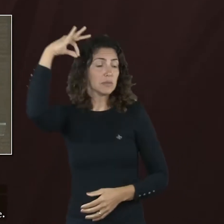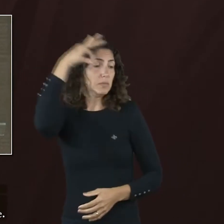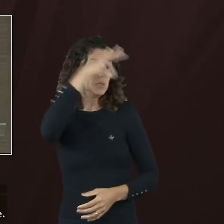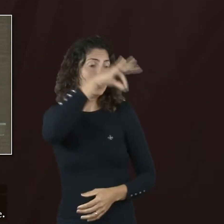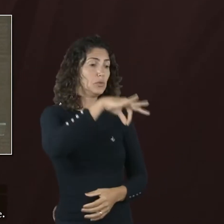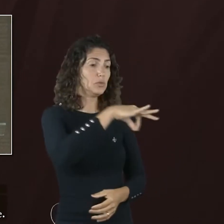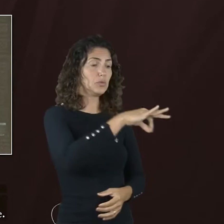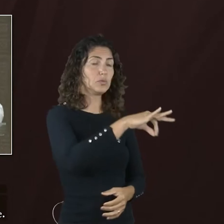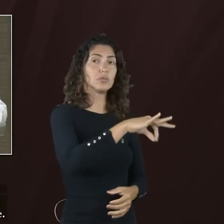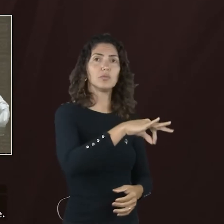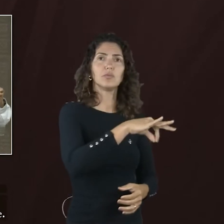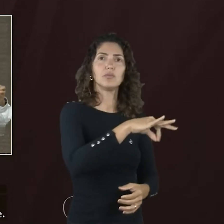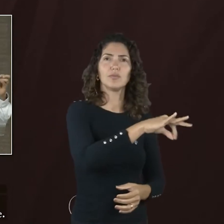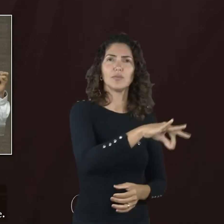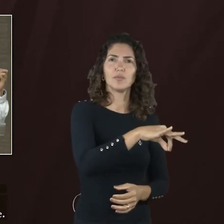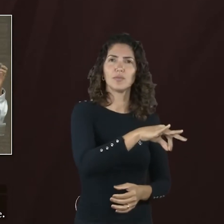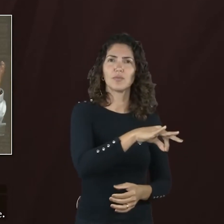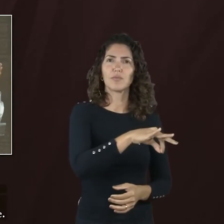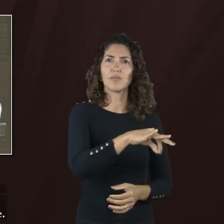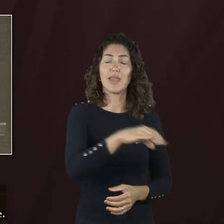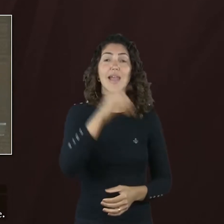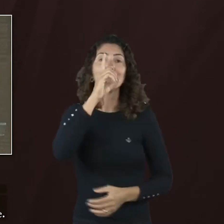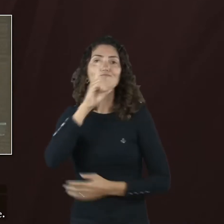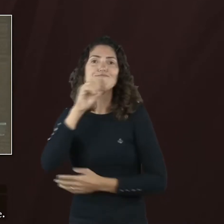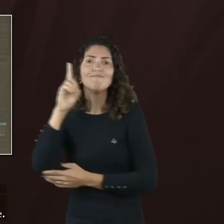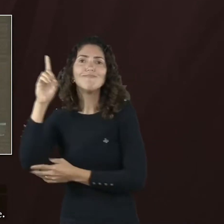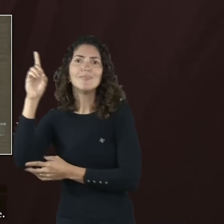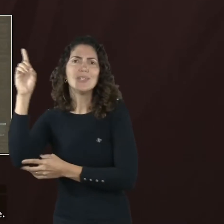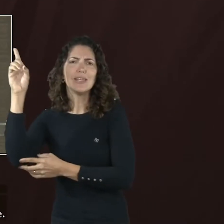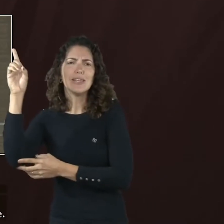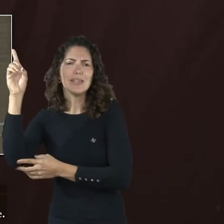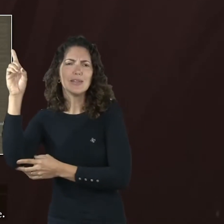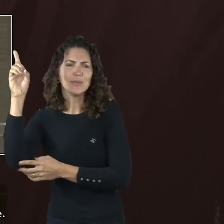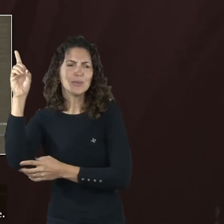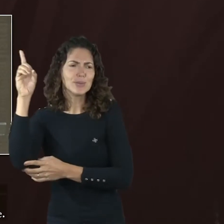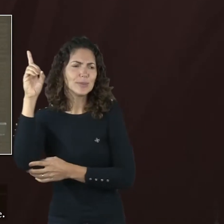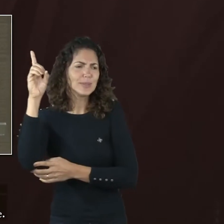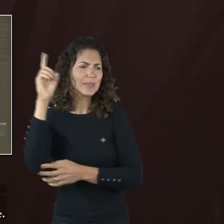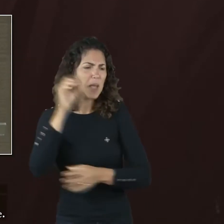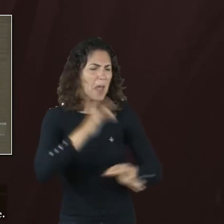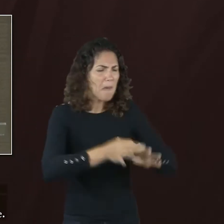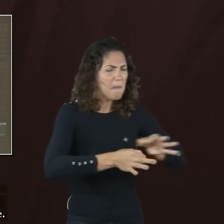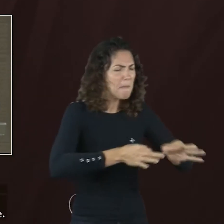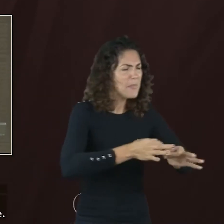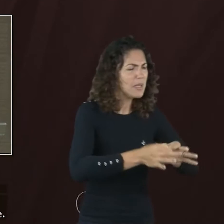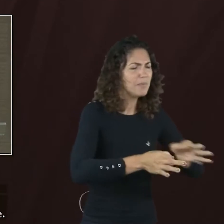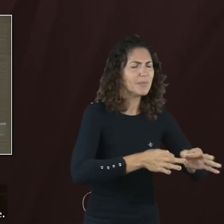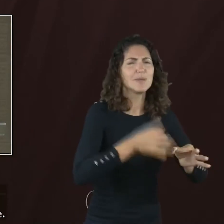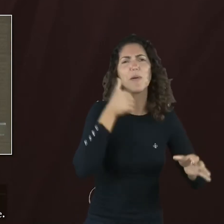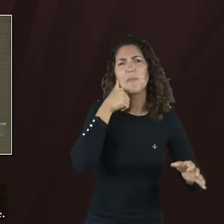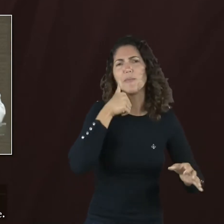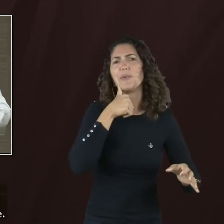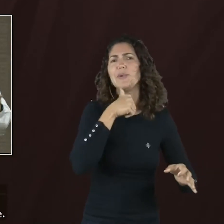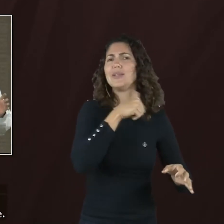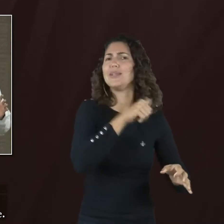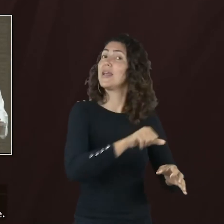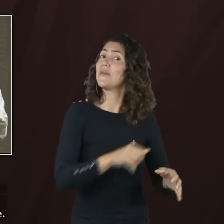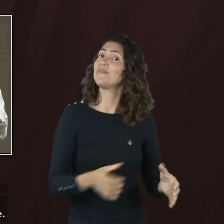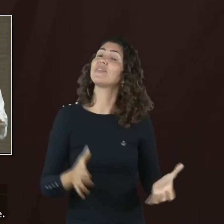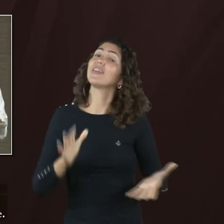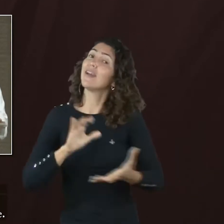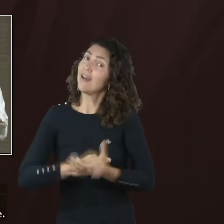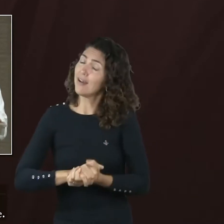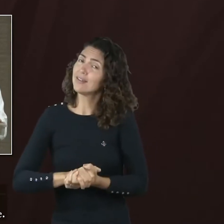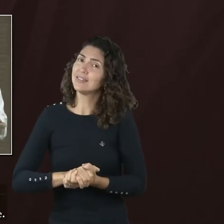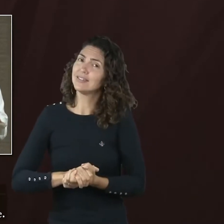edificar a mulher, houve um processo de buscar a mulher, de edificar a mulher, preparar a mulher para trazer para casar-se com